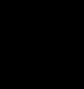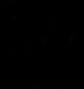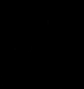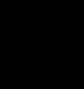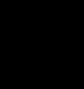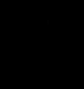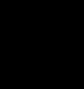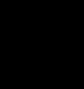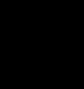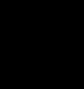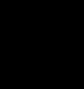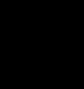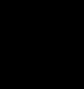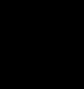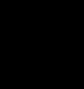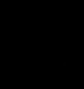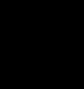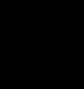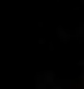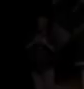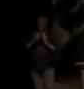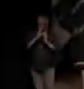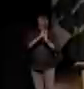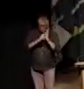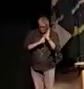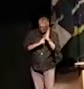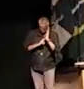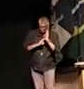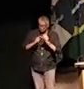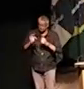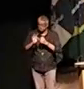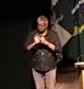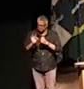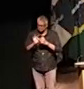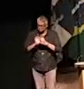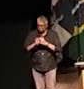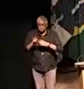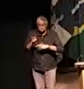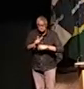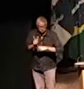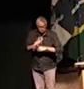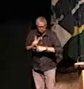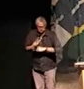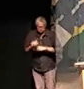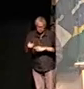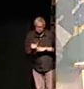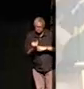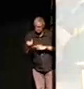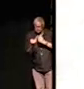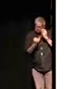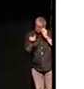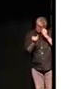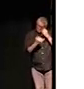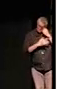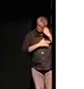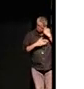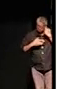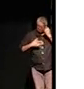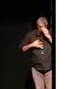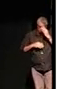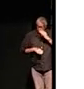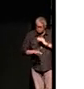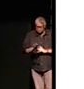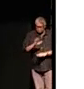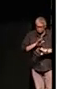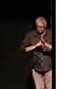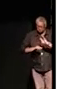e a regulação então vejam isso daí né a técnica dietética essa vigilância a parte de higiene isso tudo